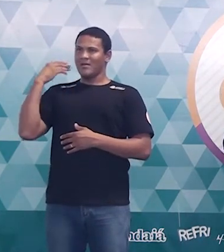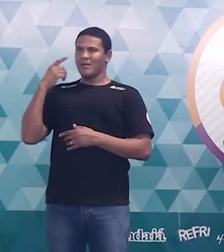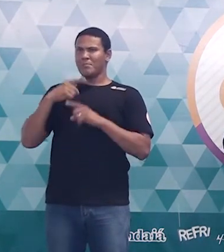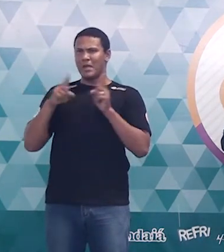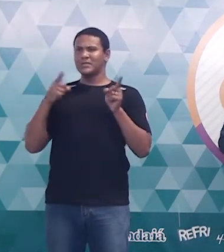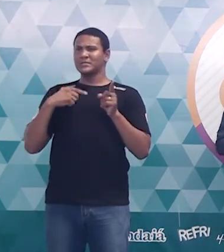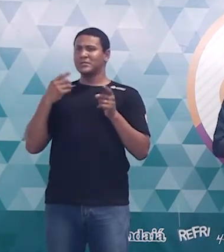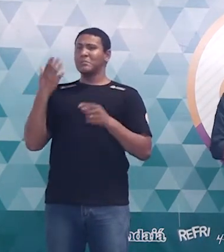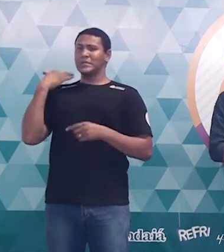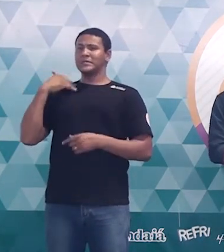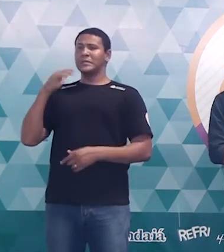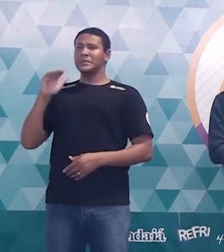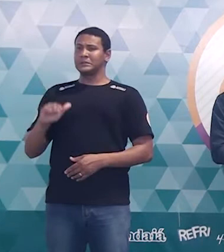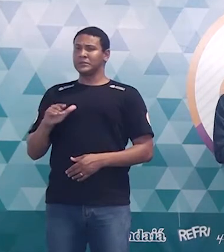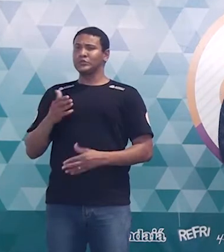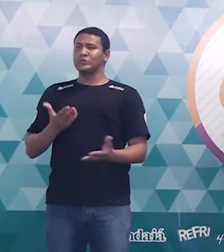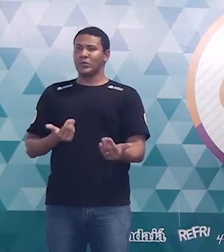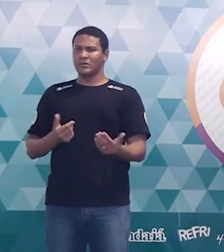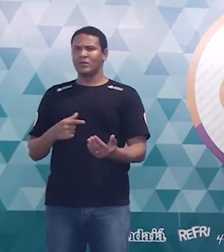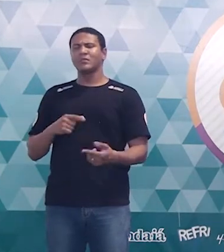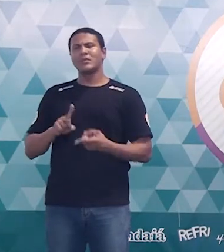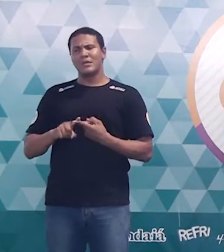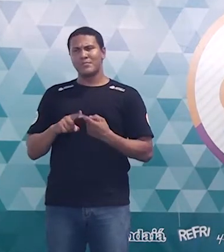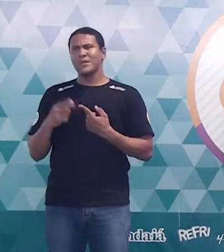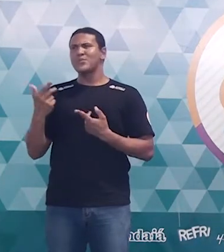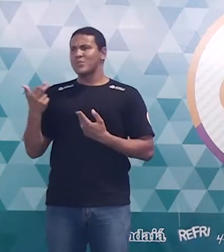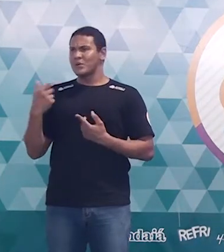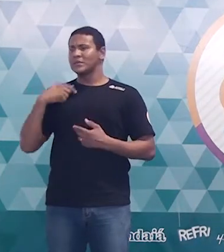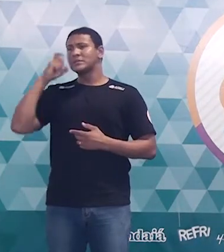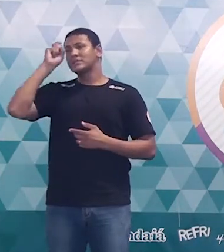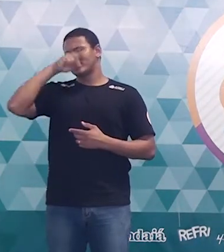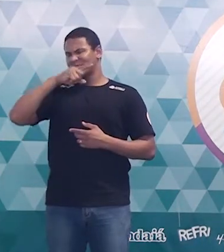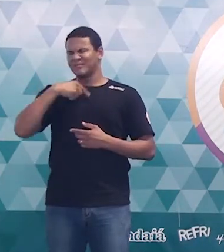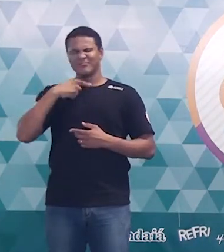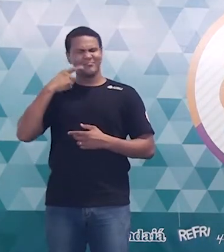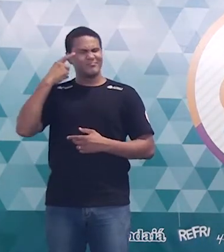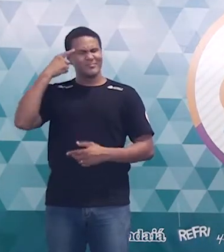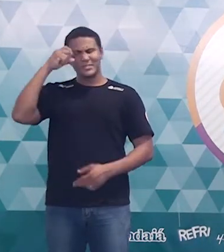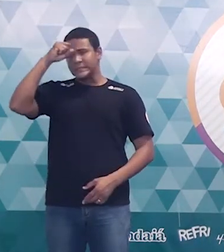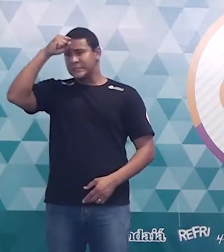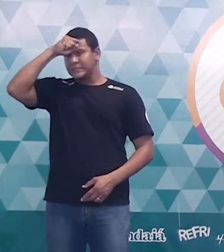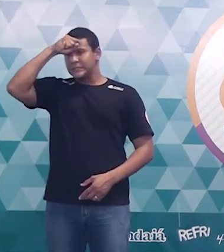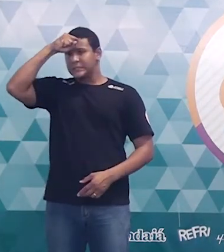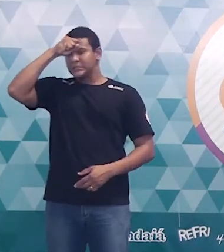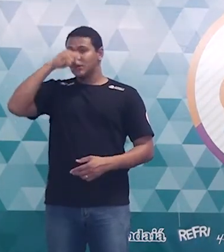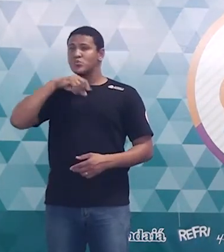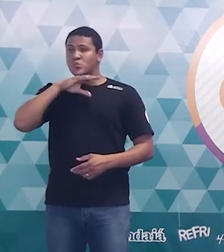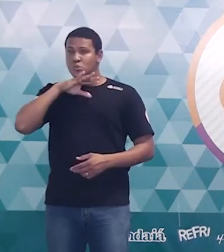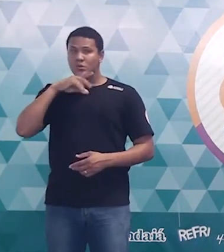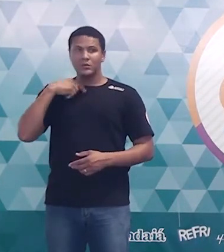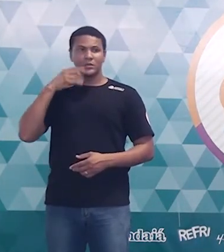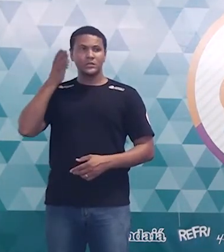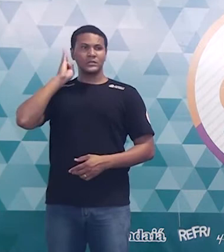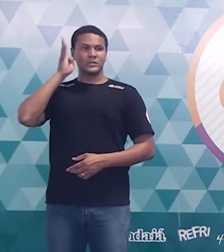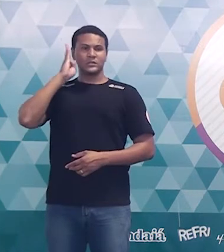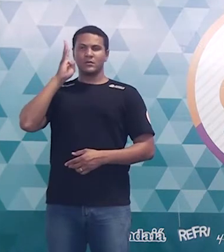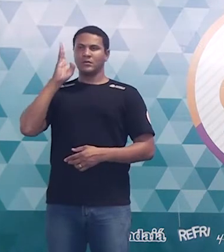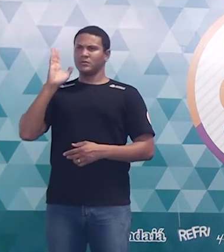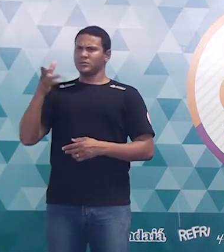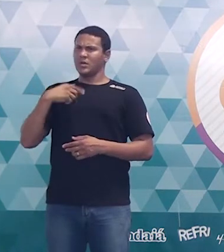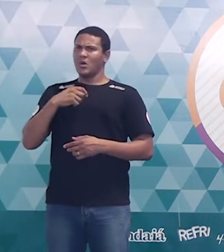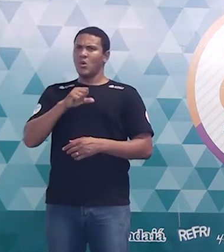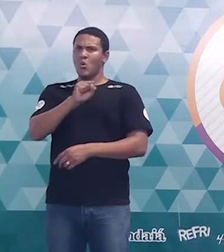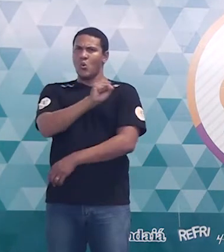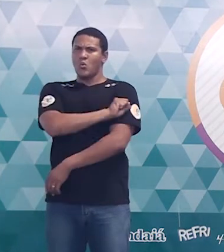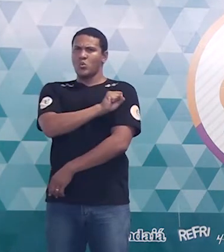quinquinho, eu também tinha dificuldade em matemática. Aliás, eu era um jumentão em matemática, você pensa aí. Eu cheguei a ser até reprovado no